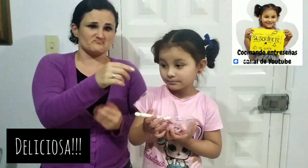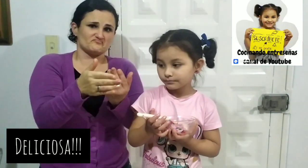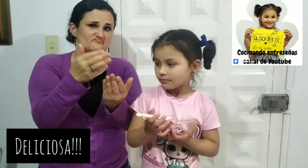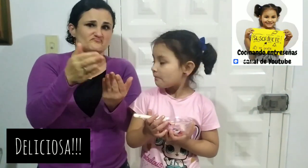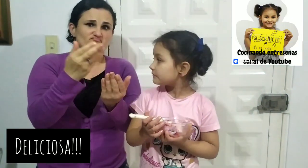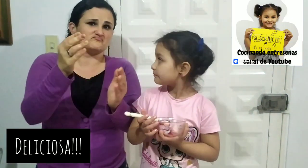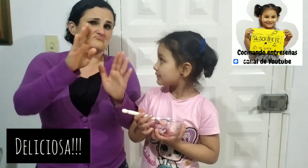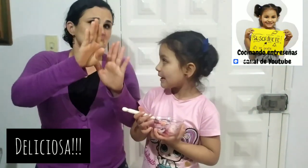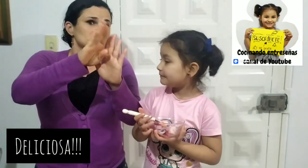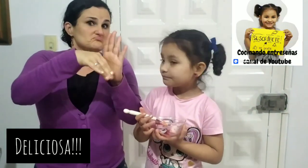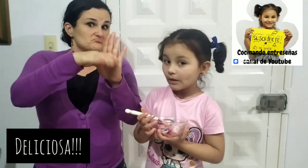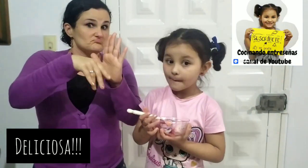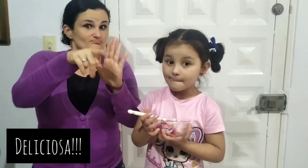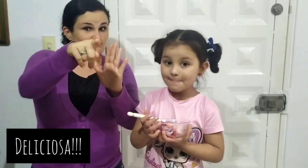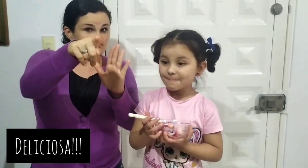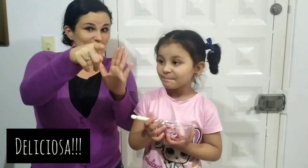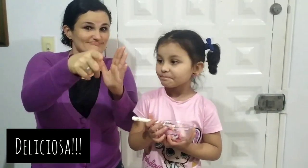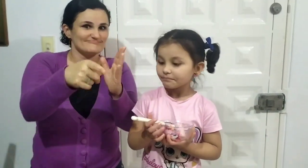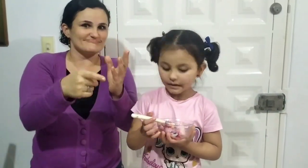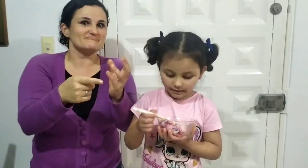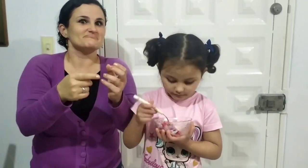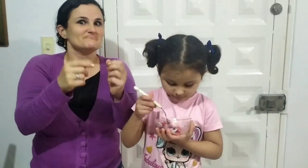Excelente, quedó muy rica y es muy fácil y económica.